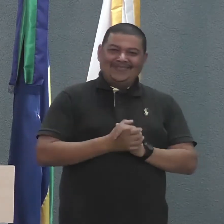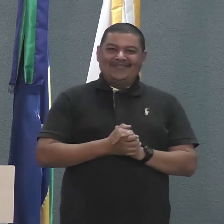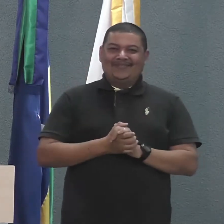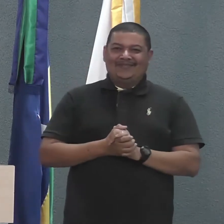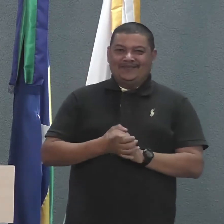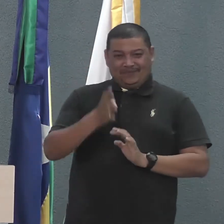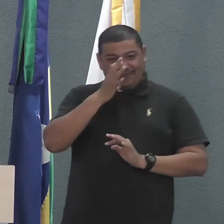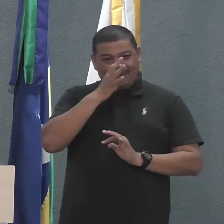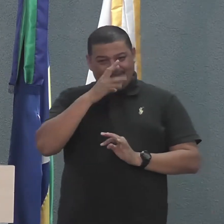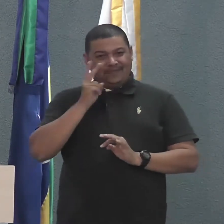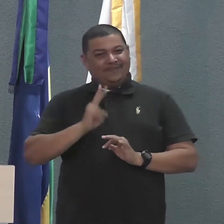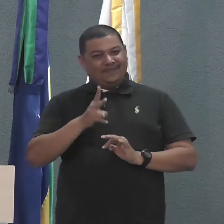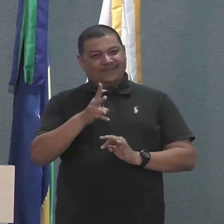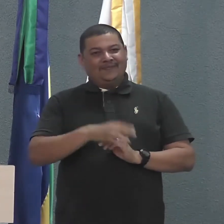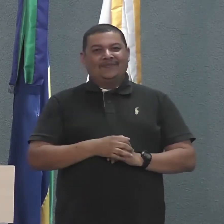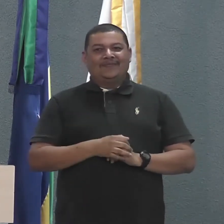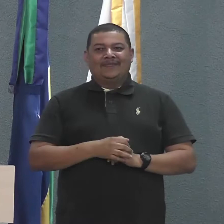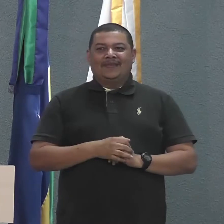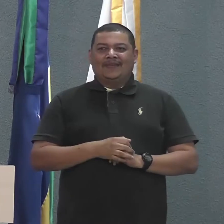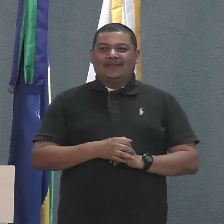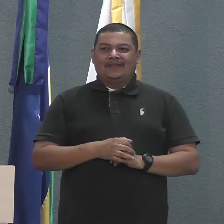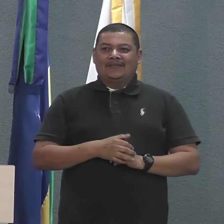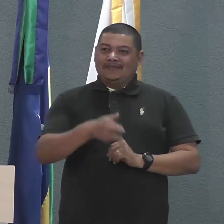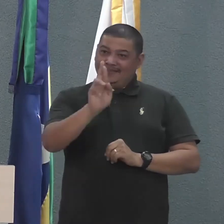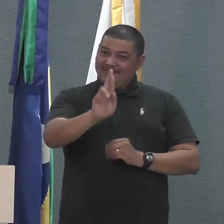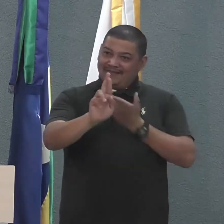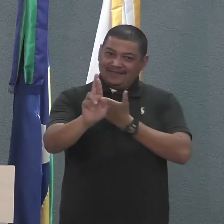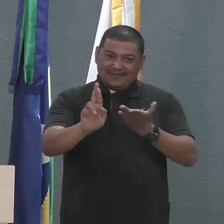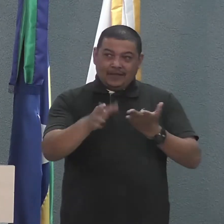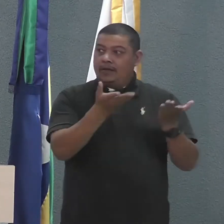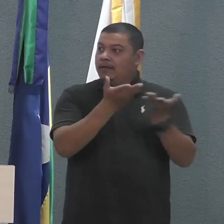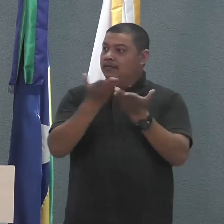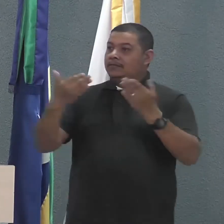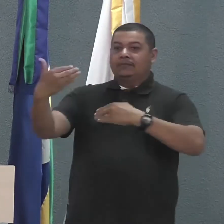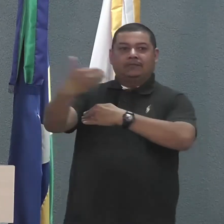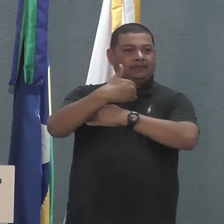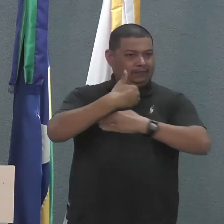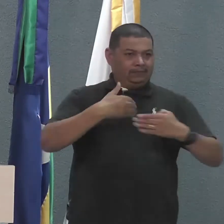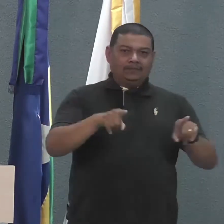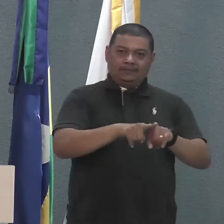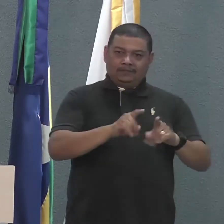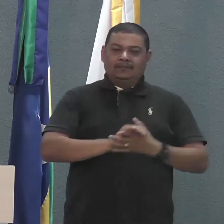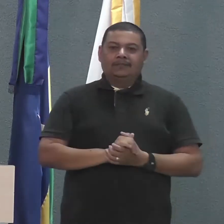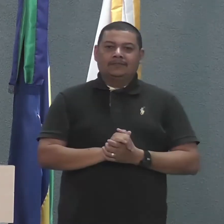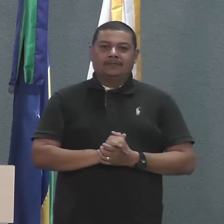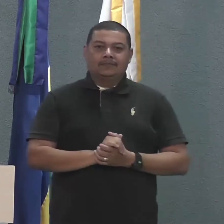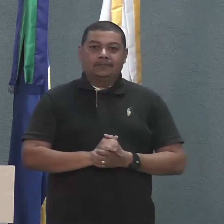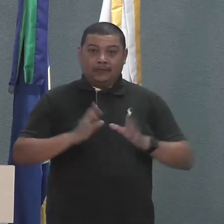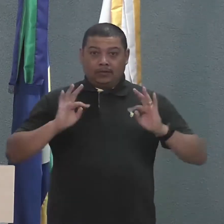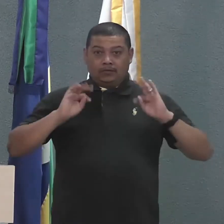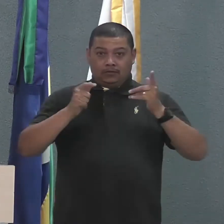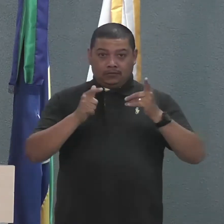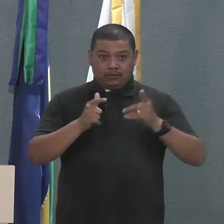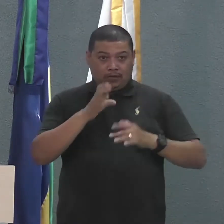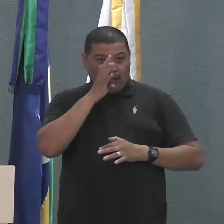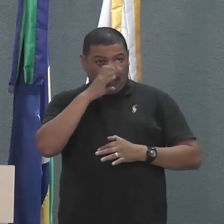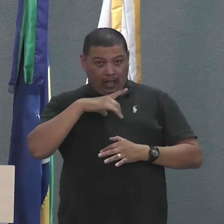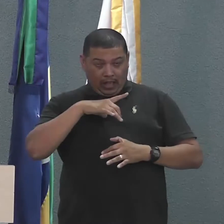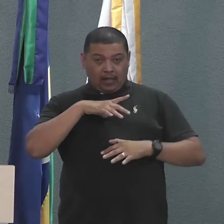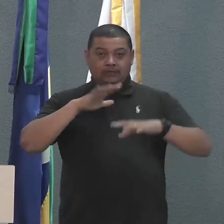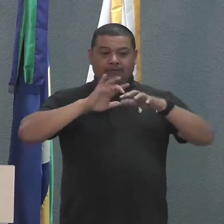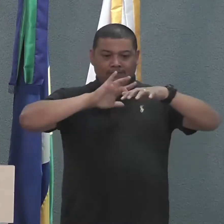prestigiadores aqui da sessão da Câmara. Em nome dele, cumprimentar todos aqui presentes e também os que nos acompanham nas redes